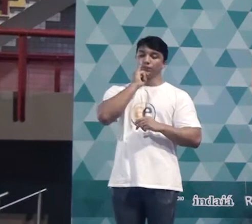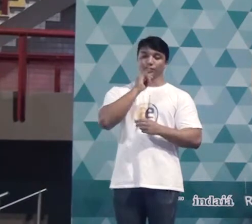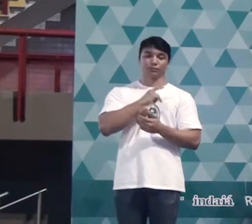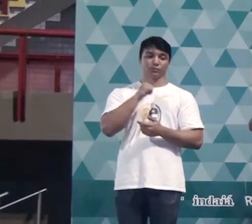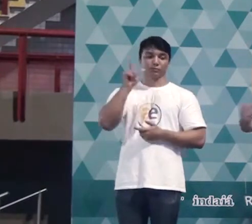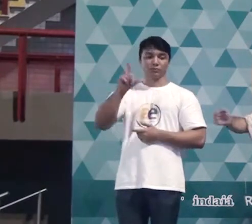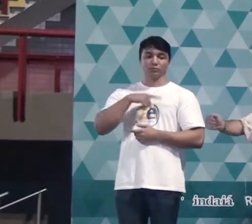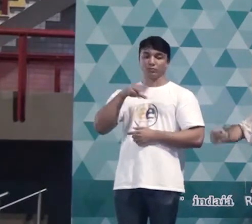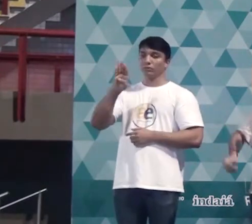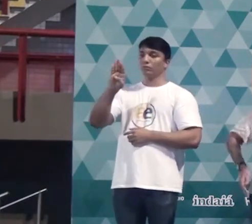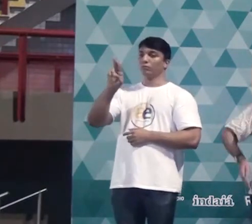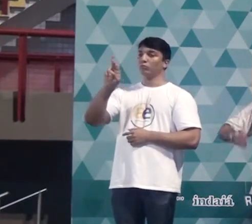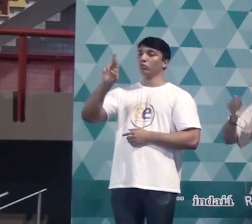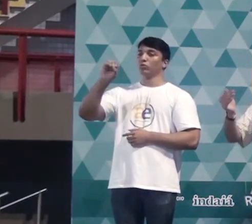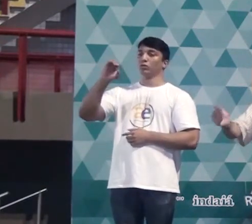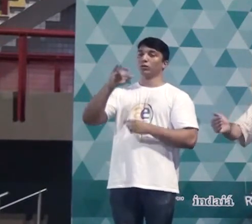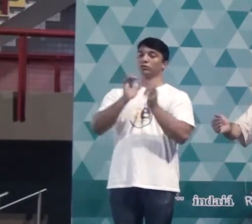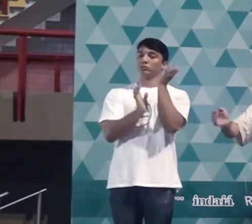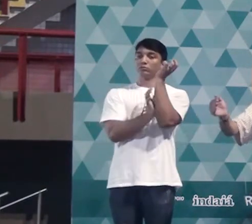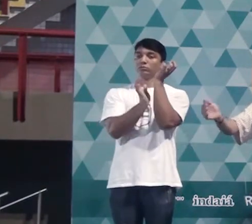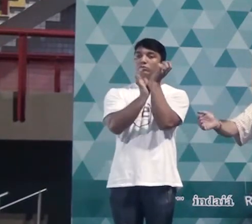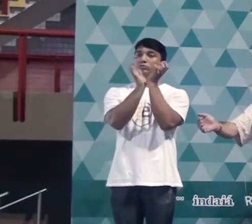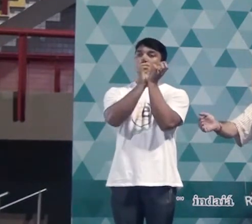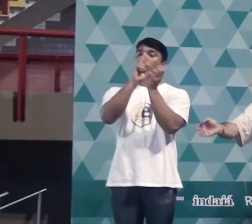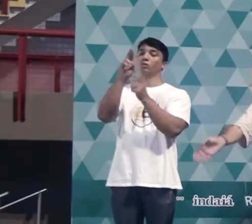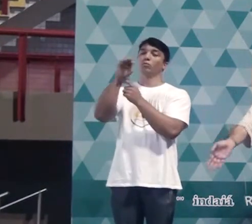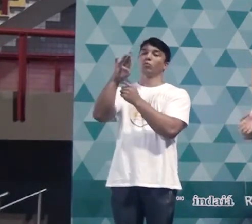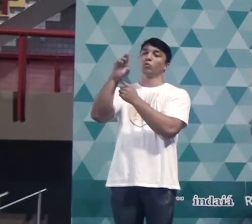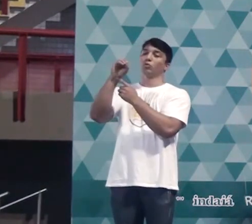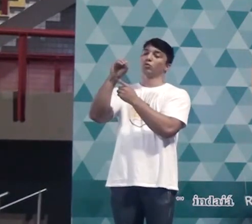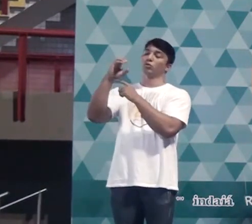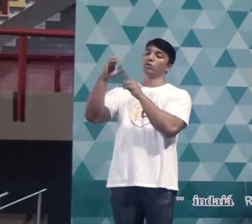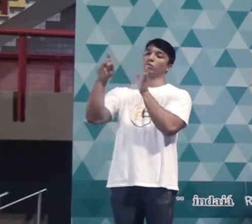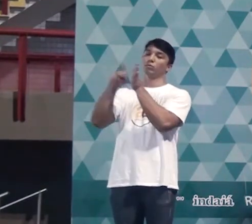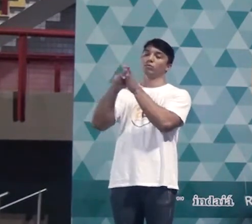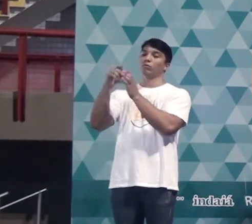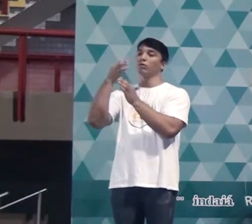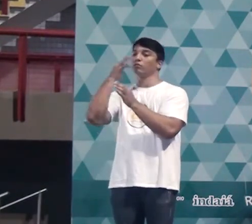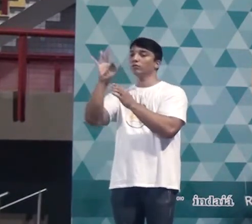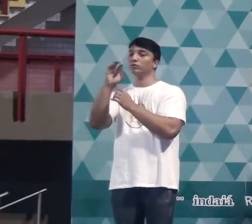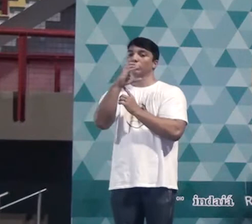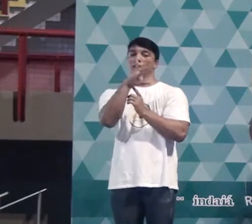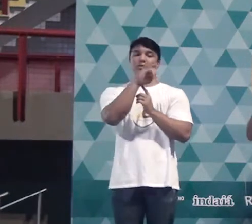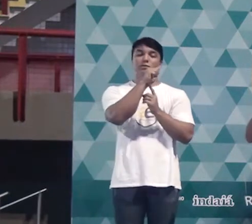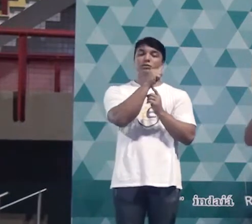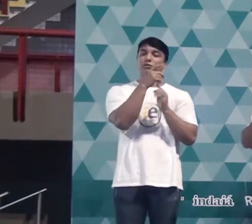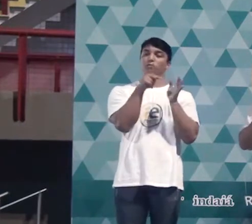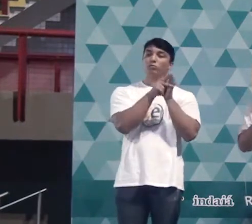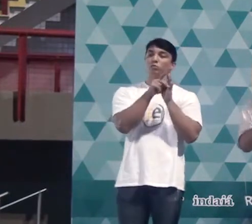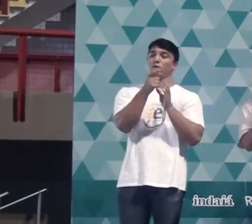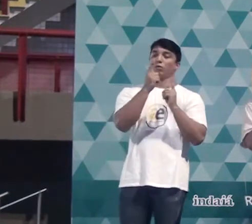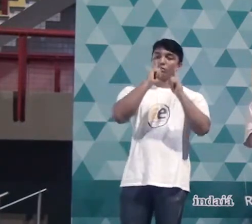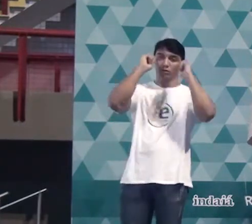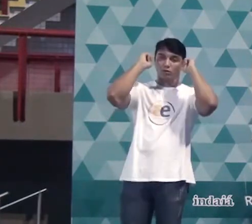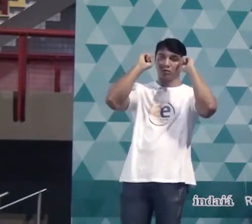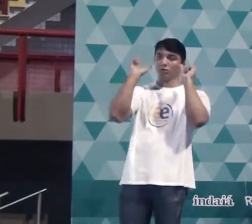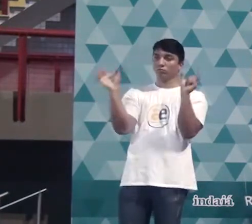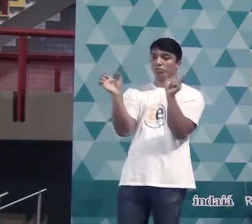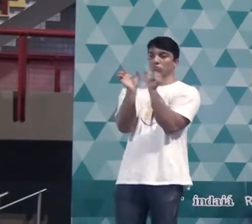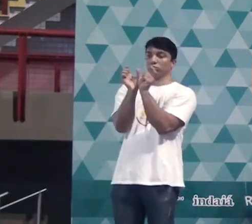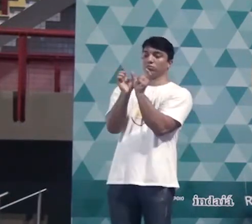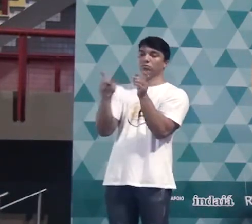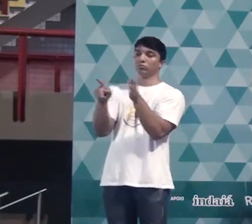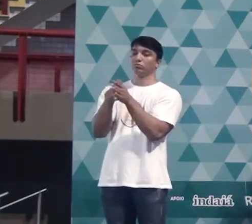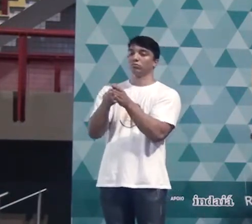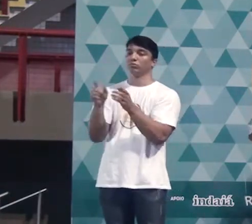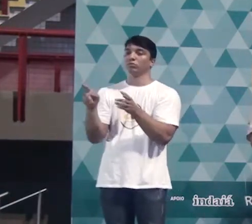ó. Burocracia. Buro é do francês, cracia é do grego. Radicais de línguas diferentes que se juntam. É